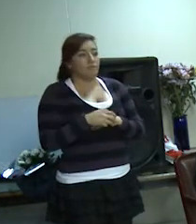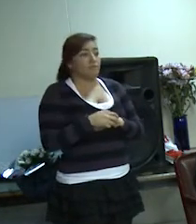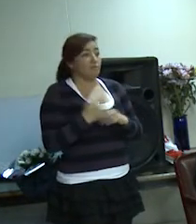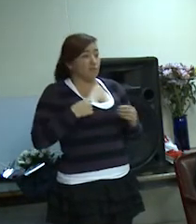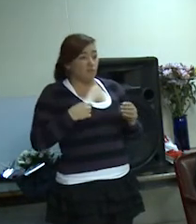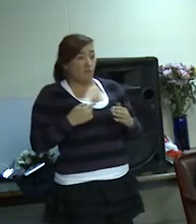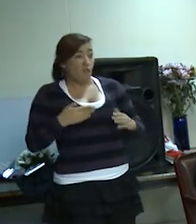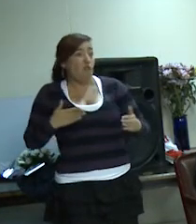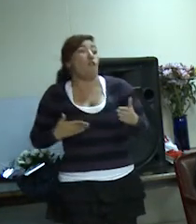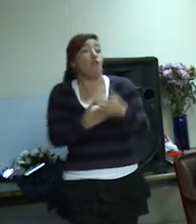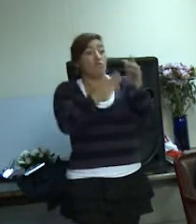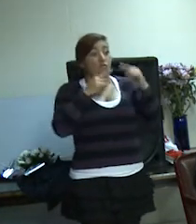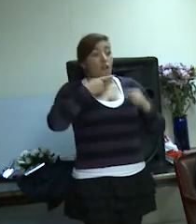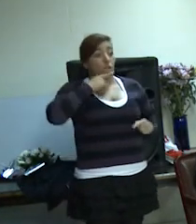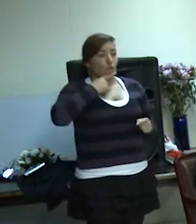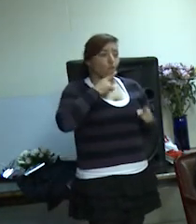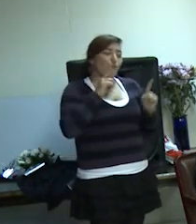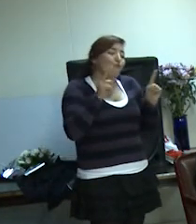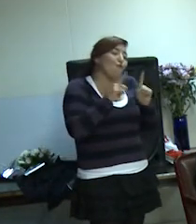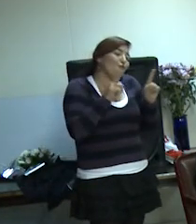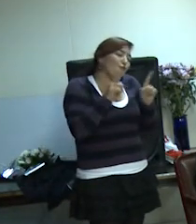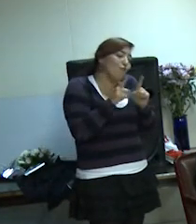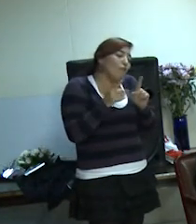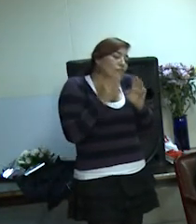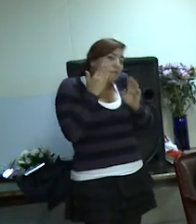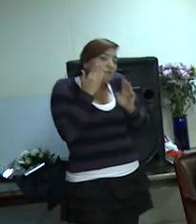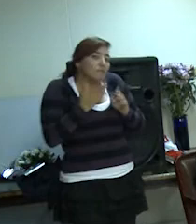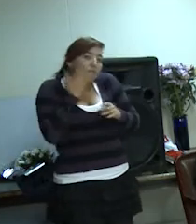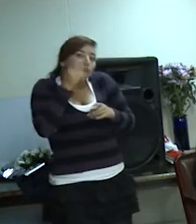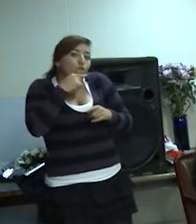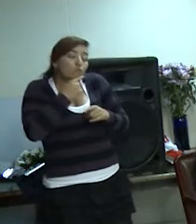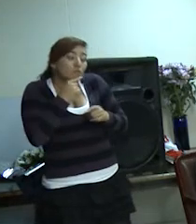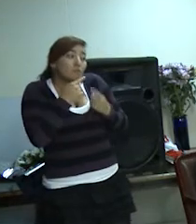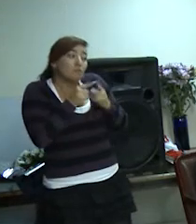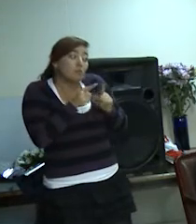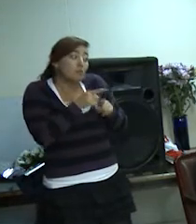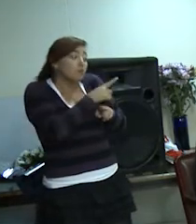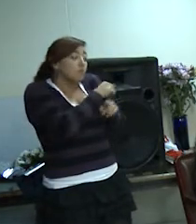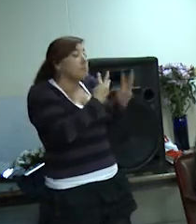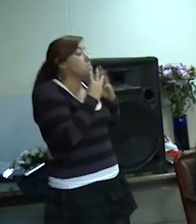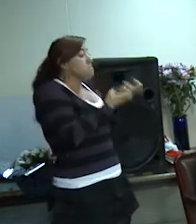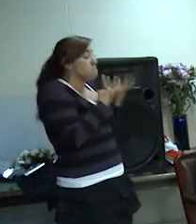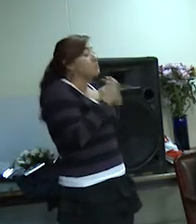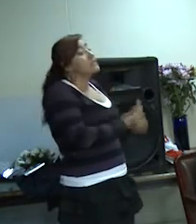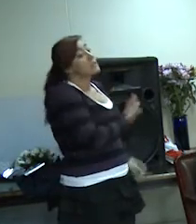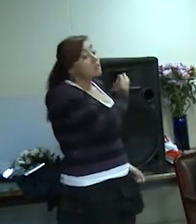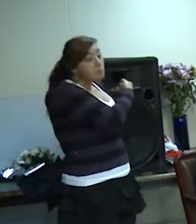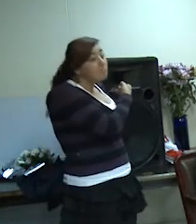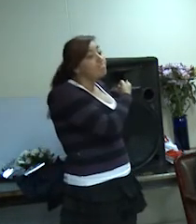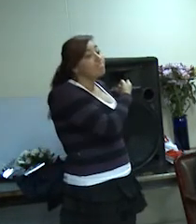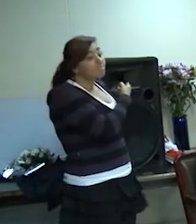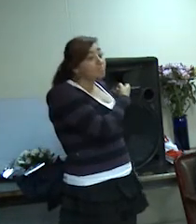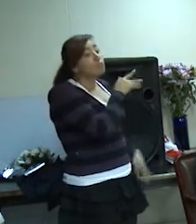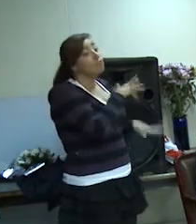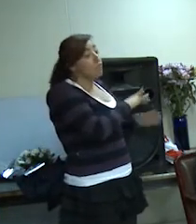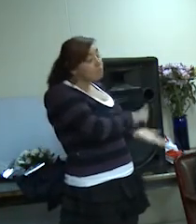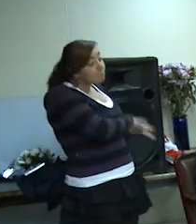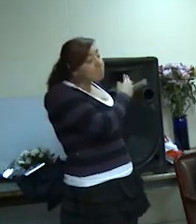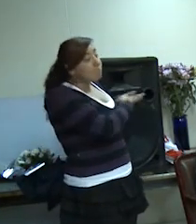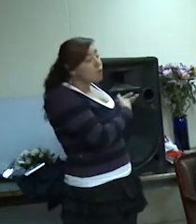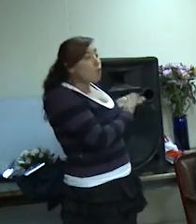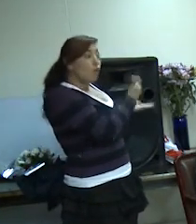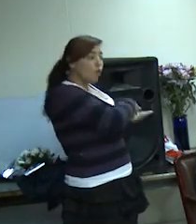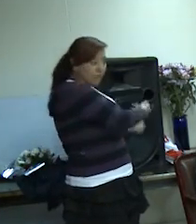de Foucault y de esta línea, creo que es muy valioso leerlo, pero creo que hay que recuperar el marxismo en las universidades, dejo hasta ahí eso.